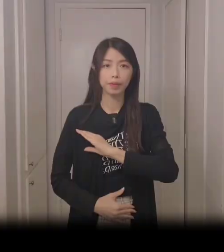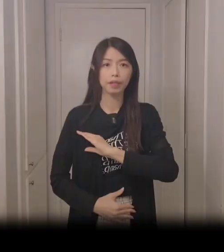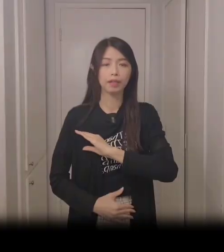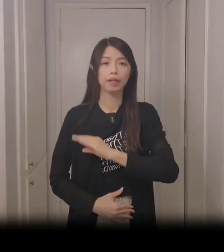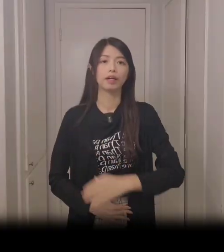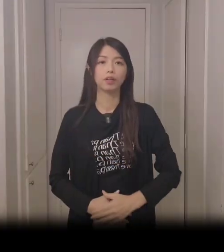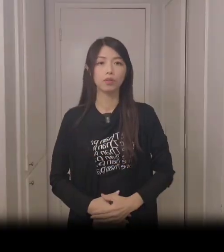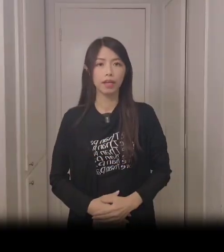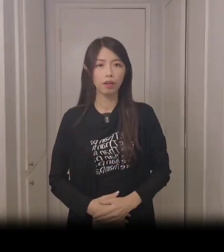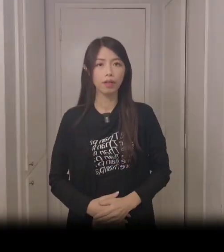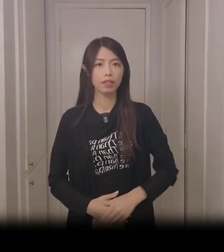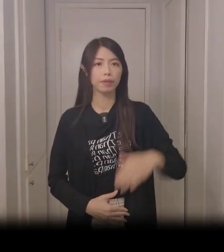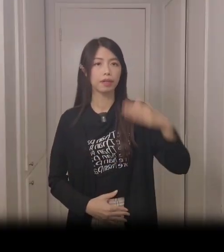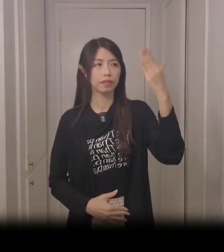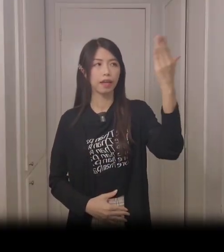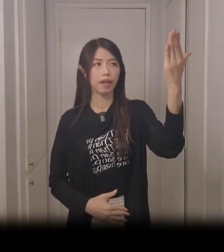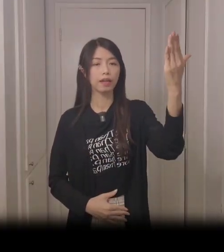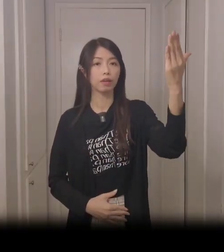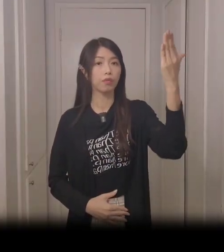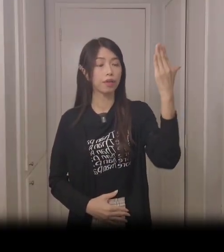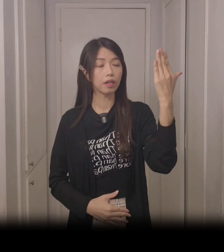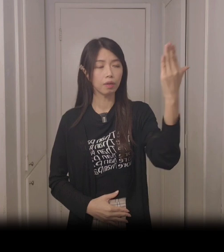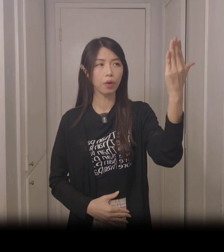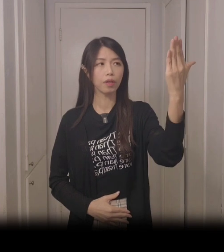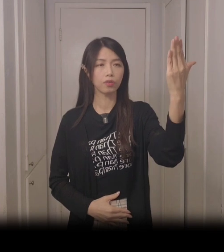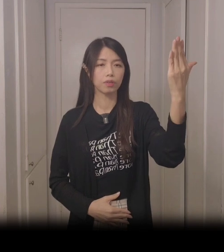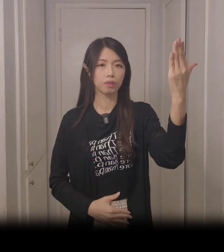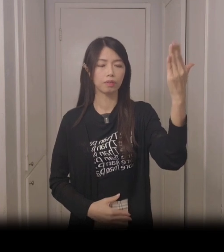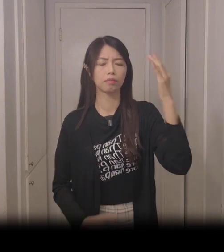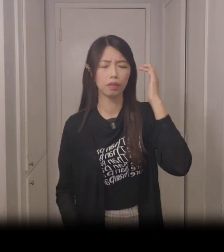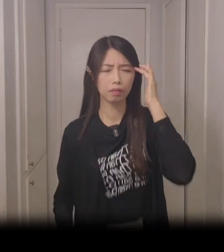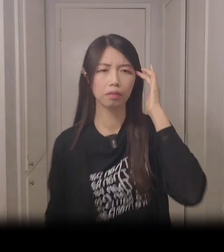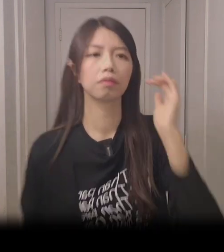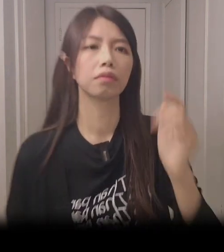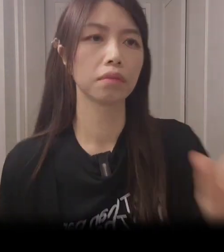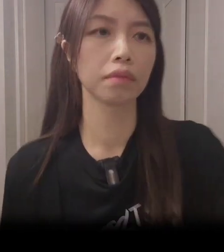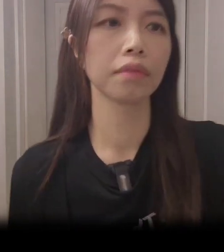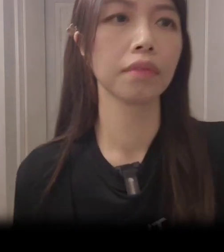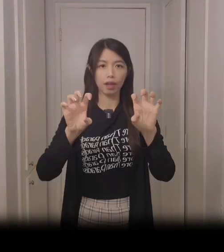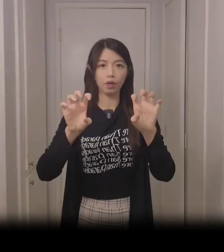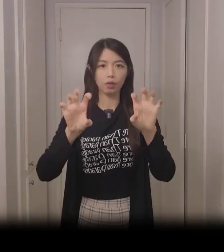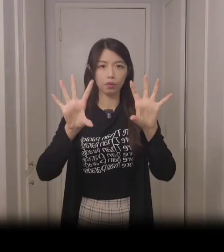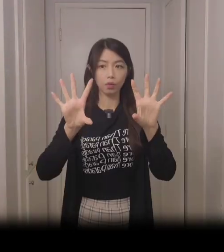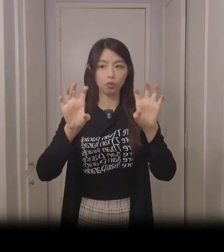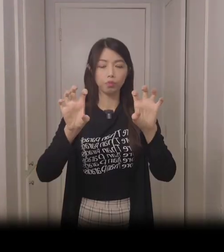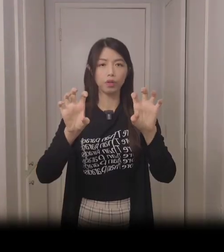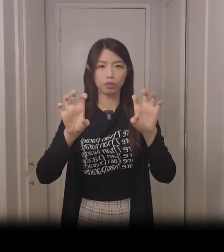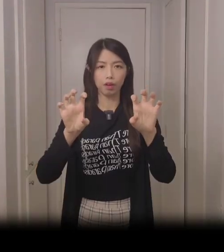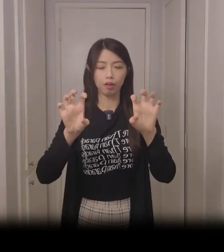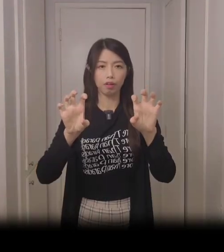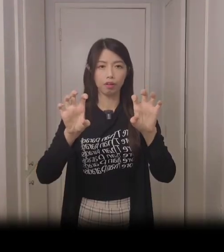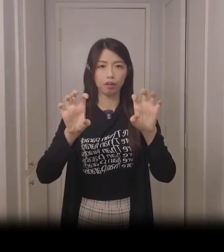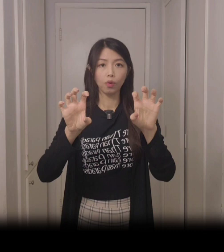이름을 그리고 그의 선하심을 그의 이렇게 위를 표현해 주시고 손을